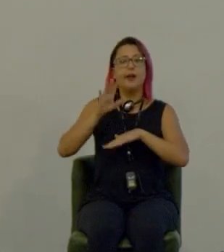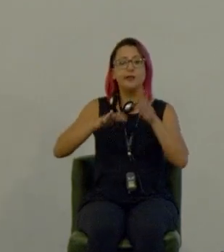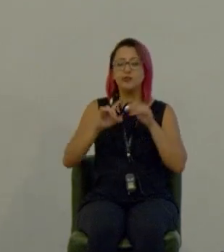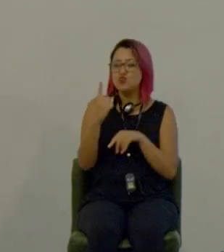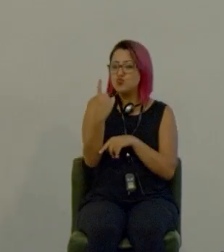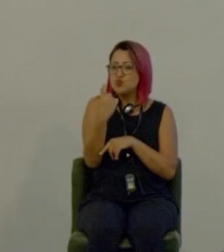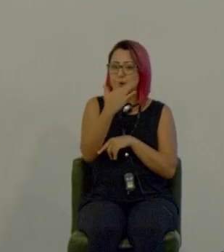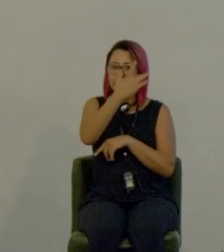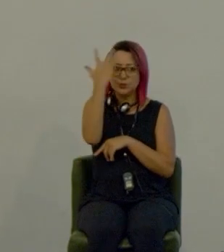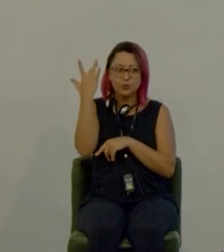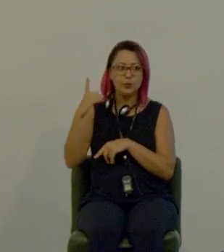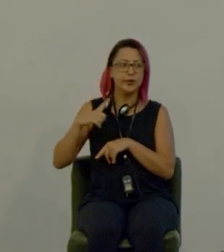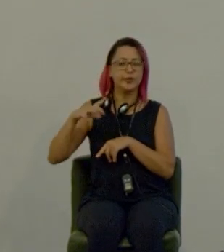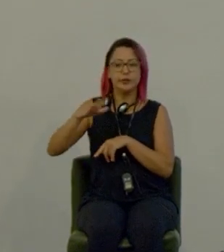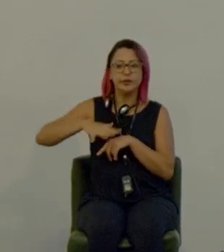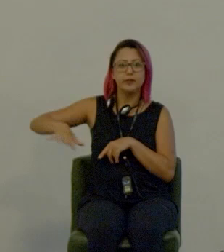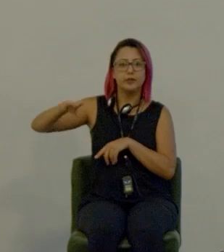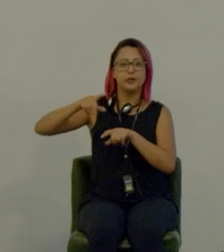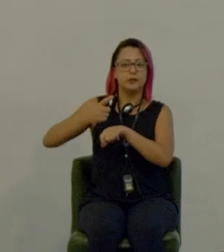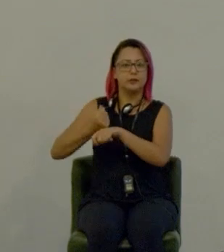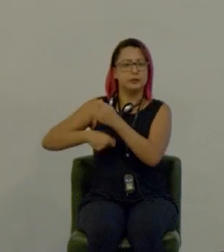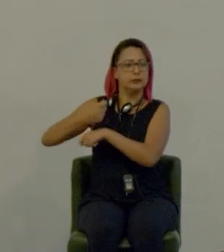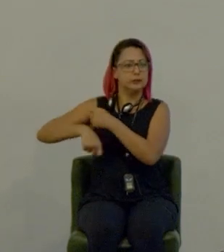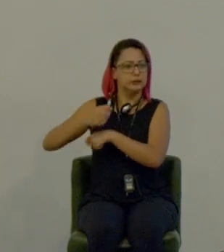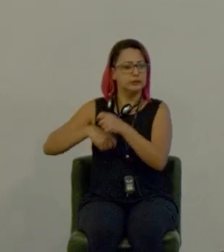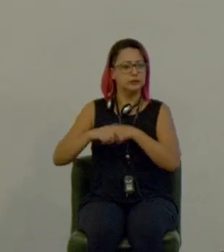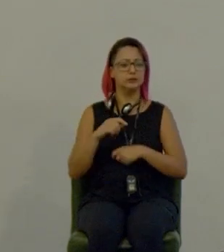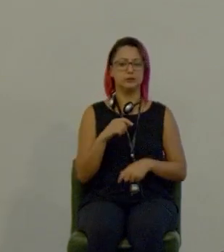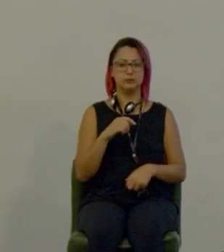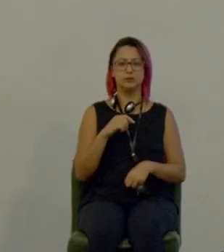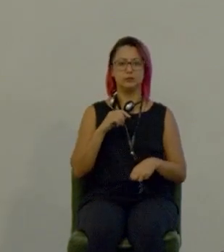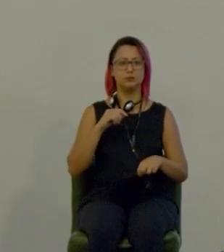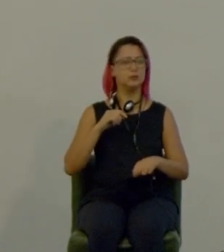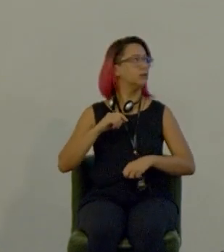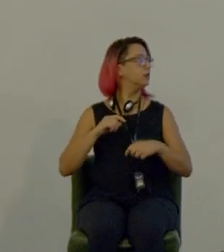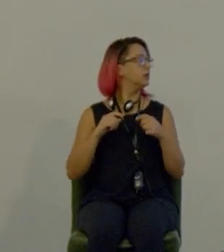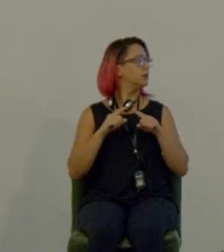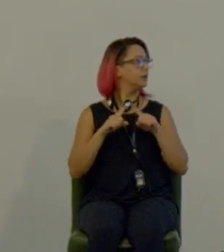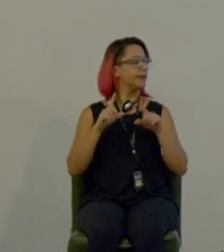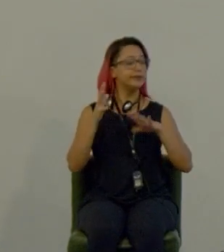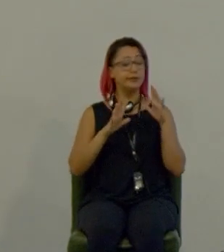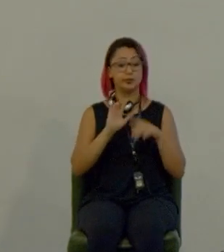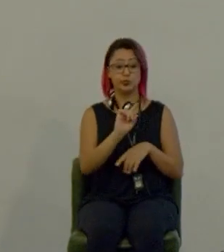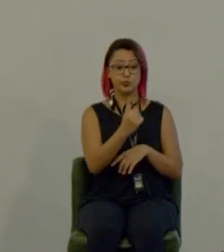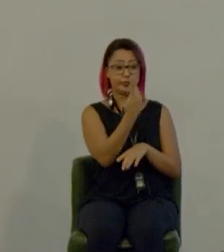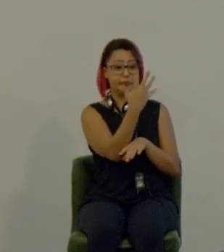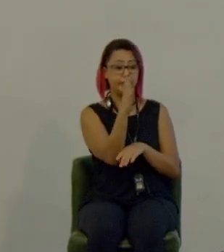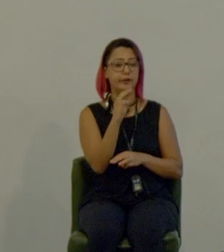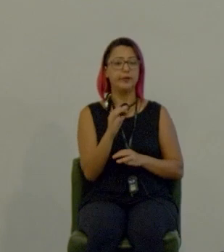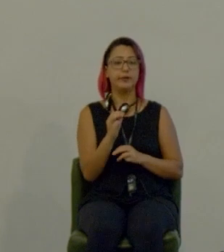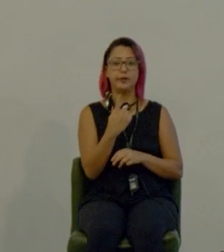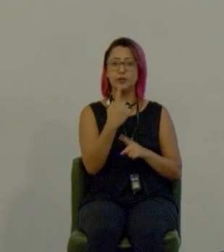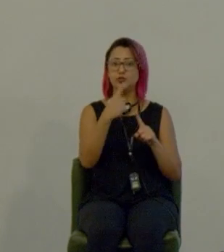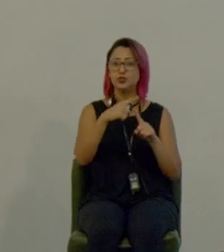né, recebe uma quantidade específica de nutriente voltada para as demandas daquela planta específica, é uma única